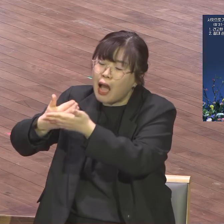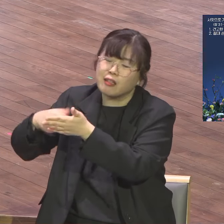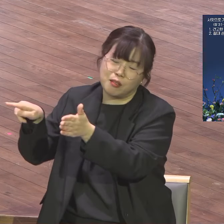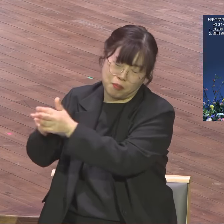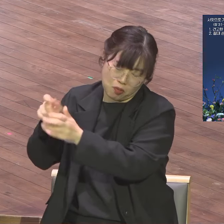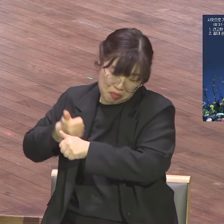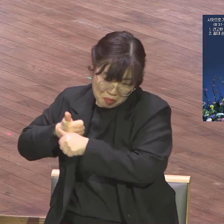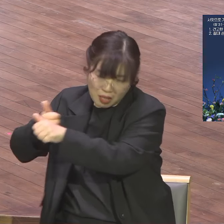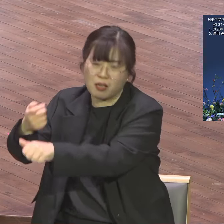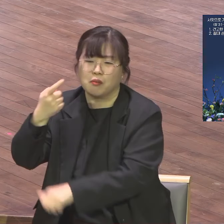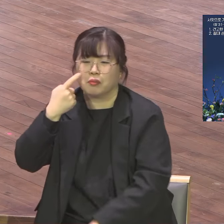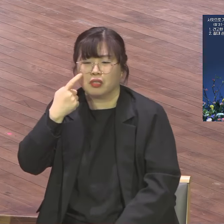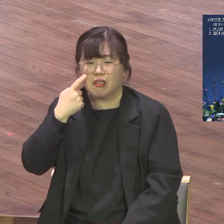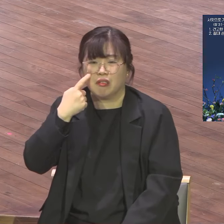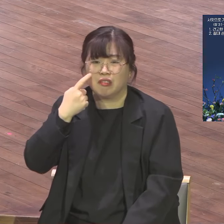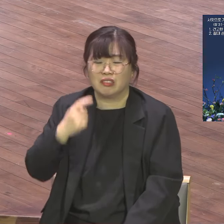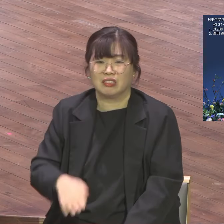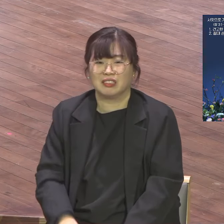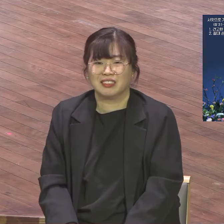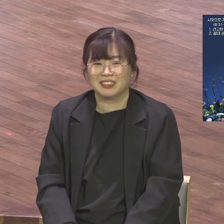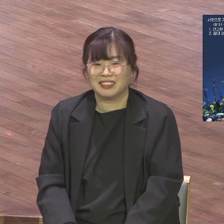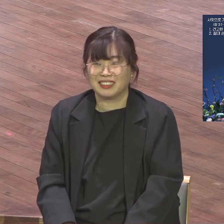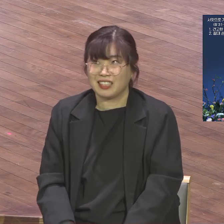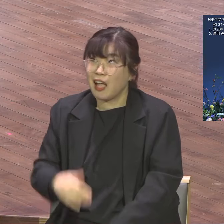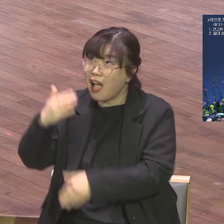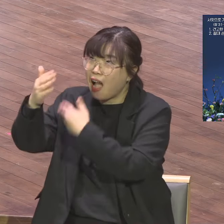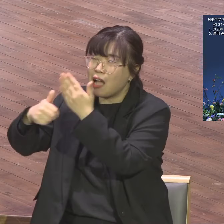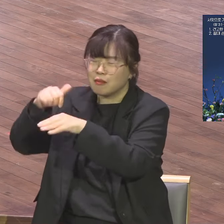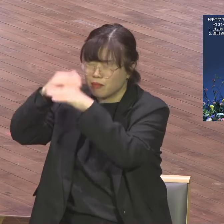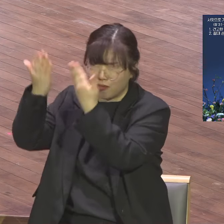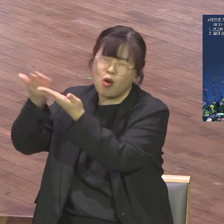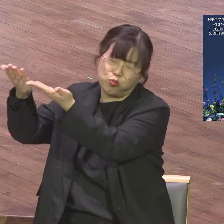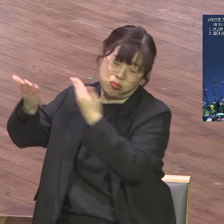하나님이 다 주는데 하나님 관심 없고 돈이 좋아.